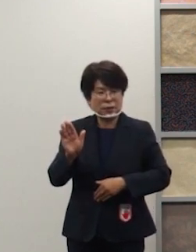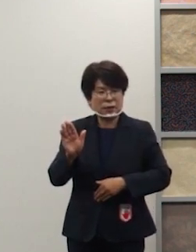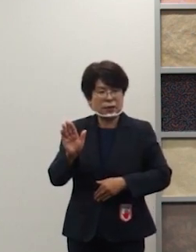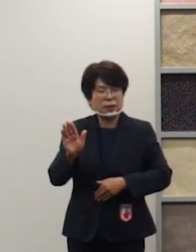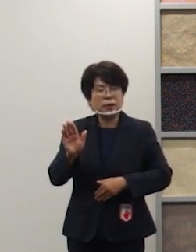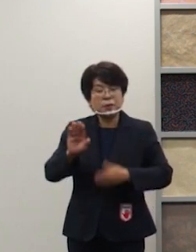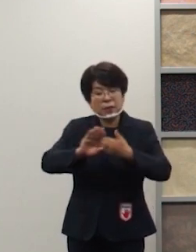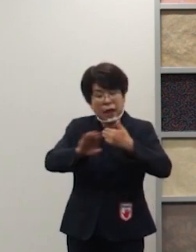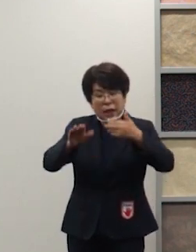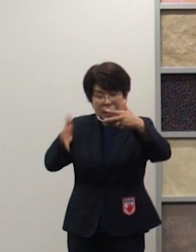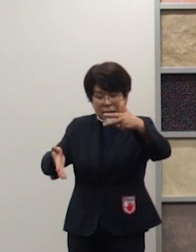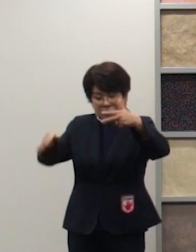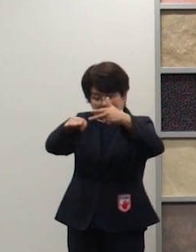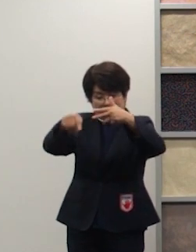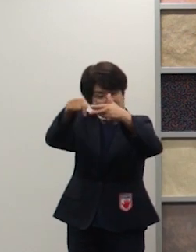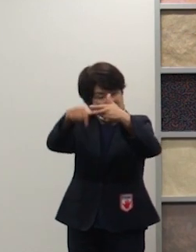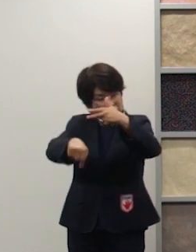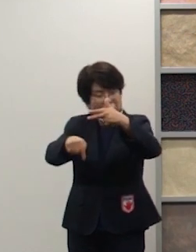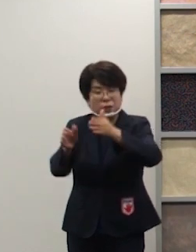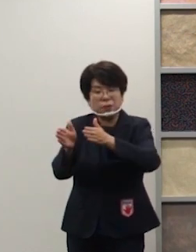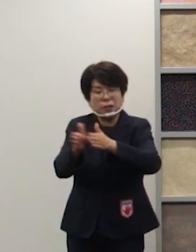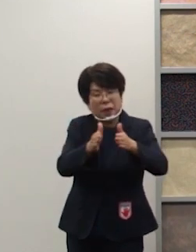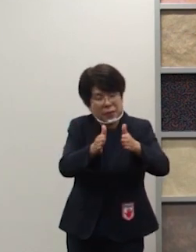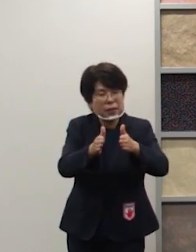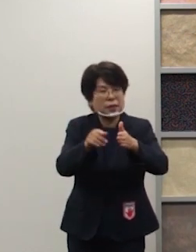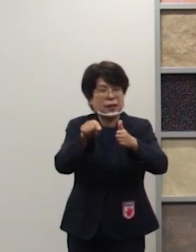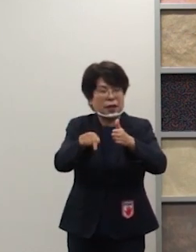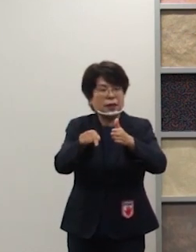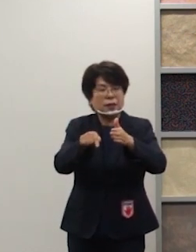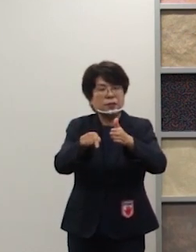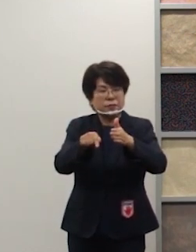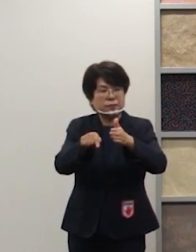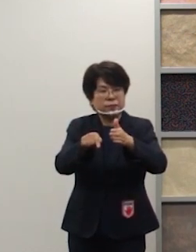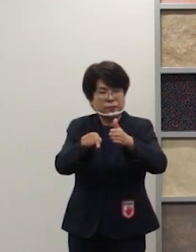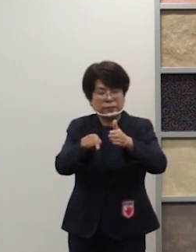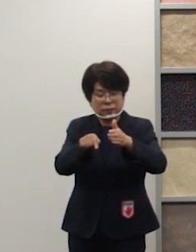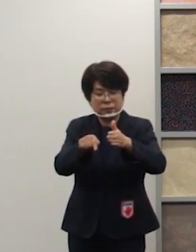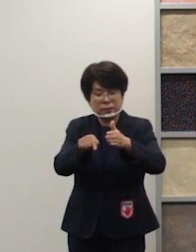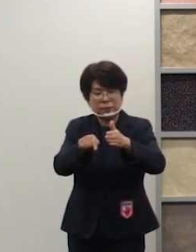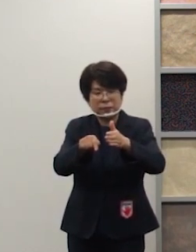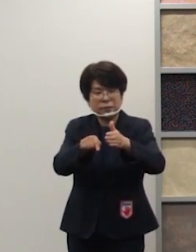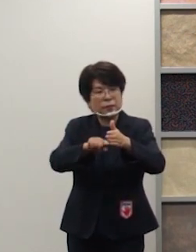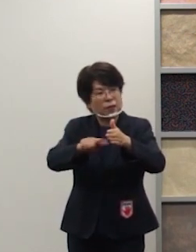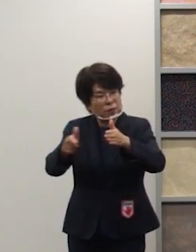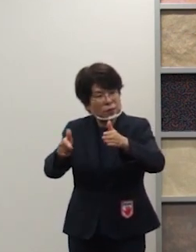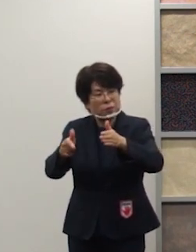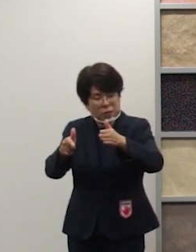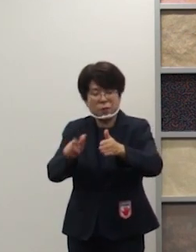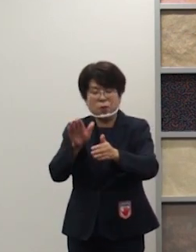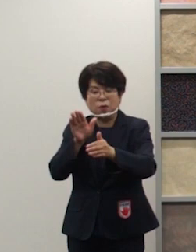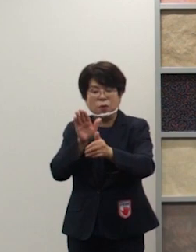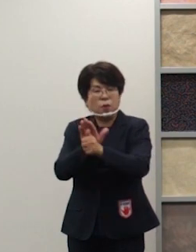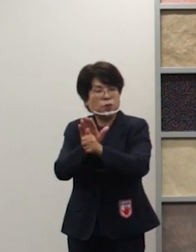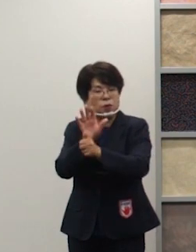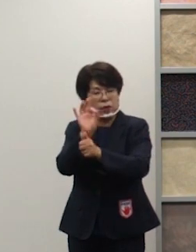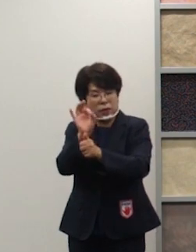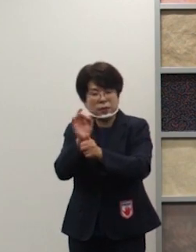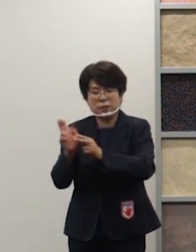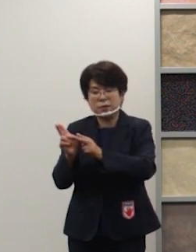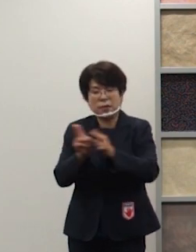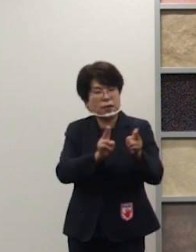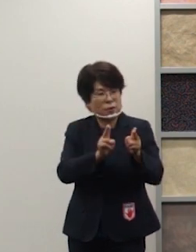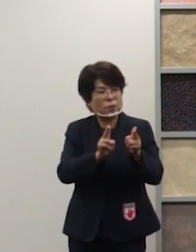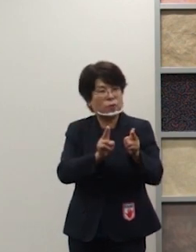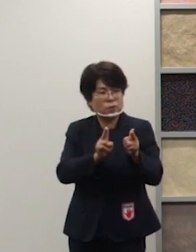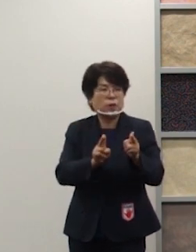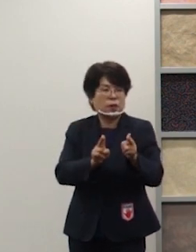施設整備、あるいはその設備の導入に対しましても別途補助金制度を用意しておりますので